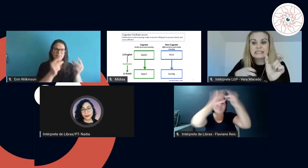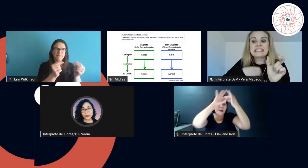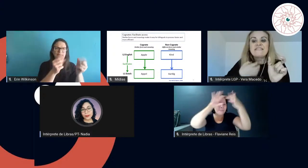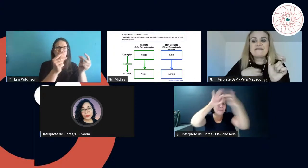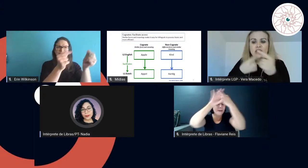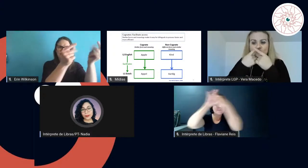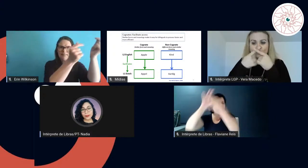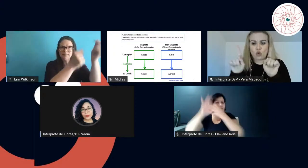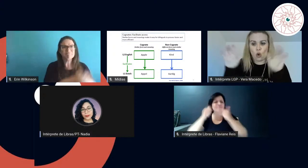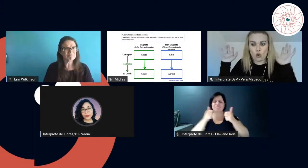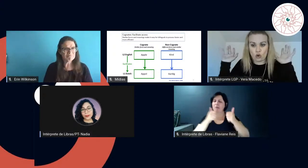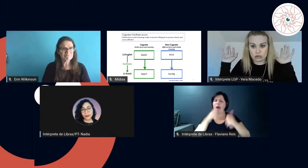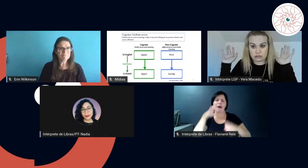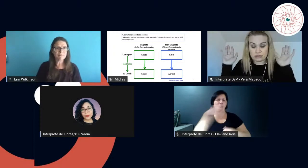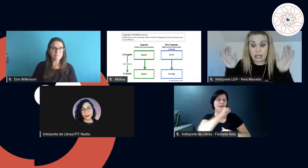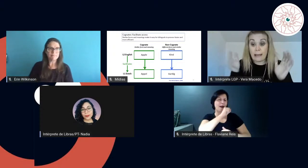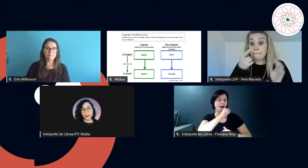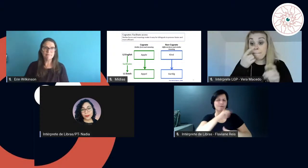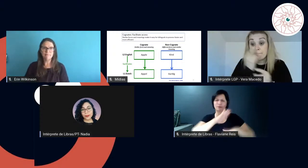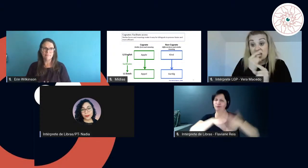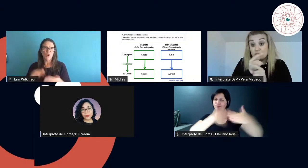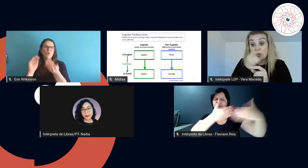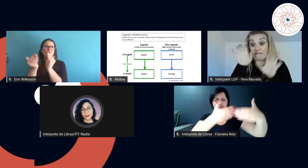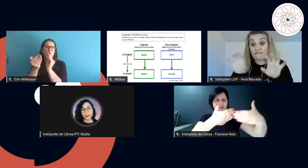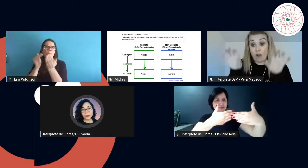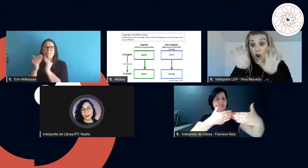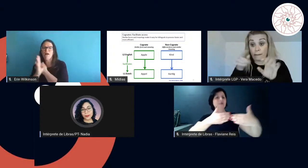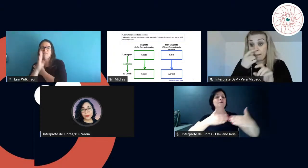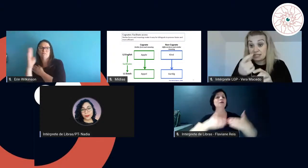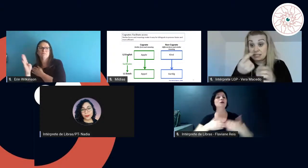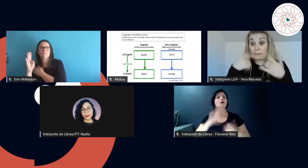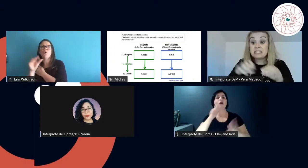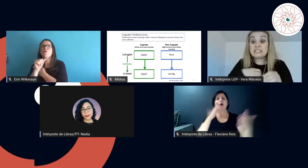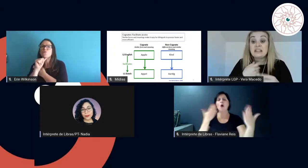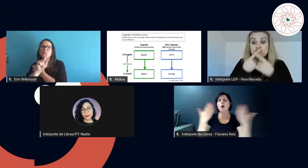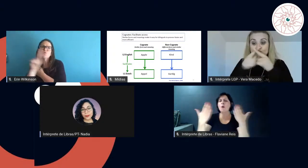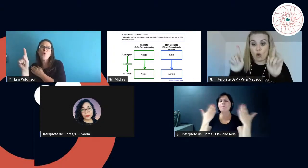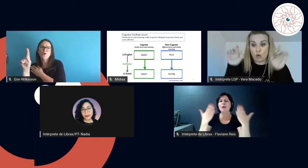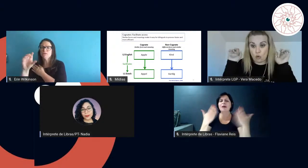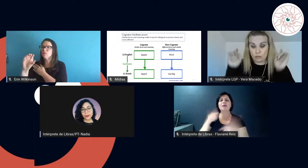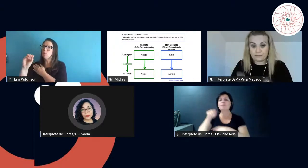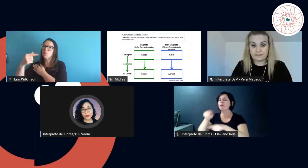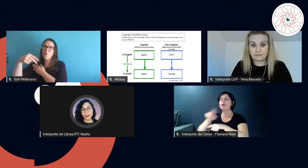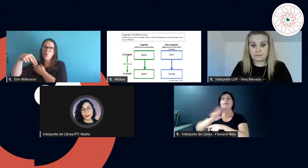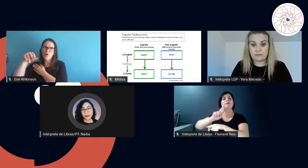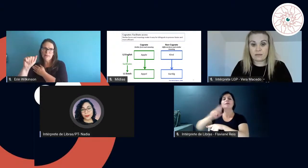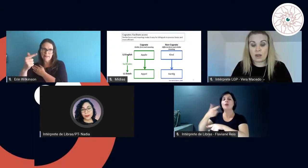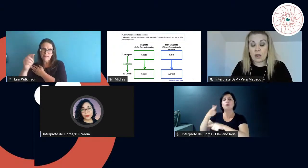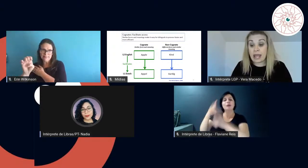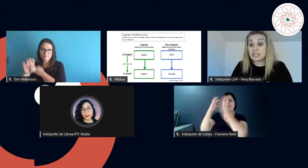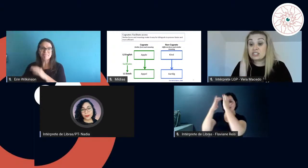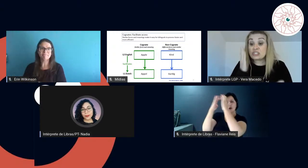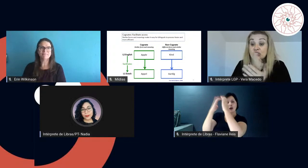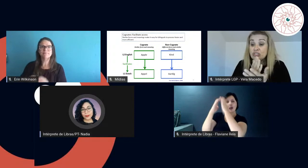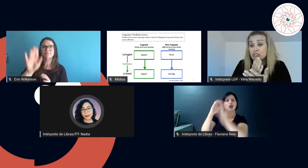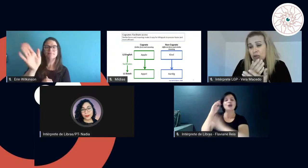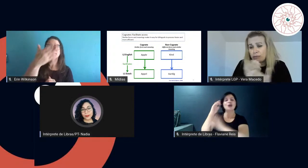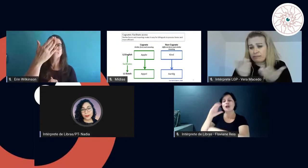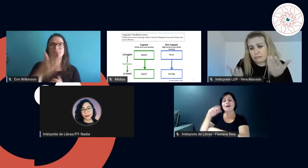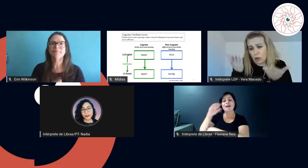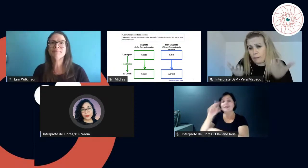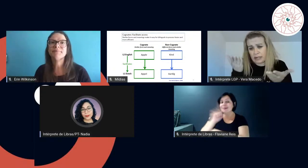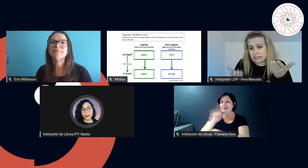significados diferentes no final. Bem, é só a título de